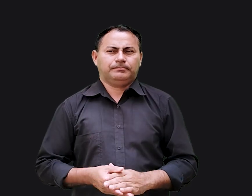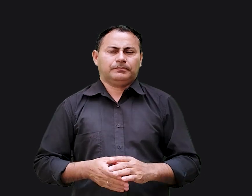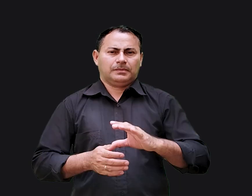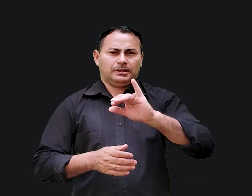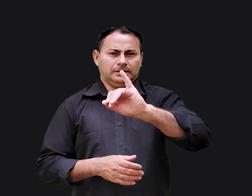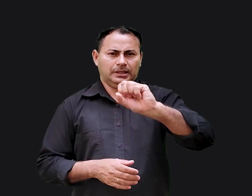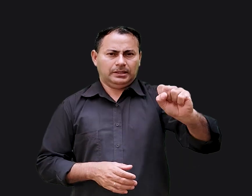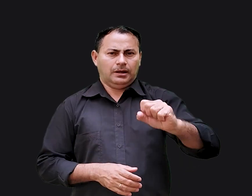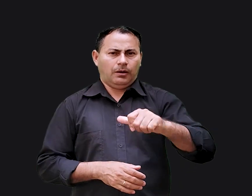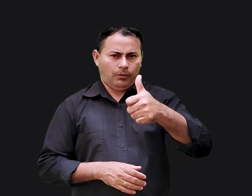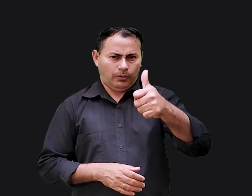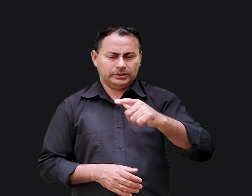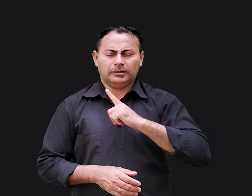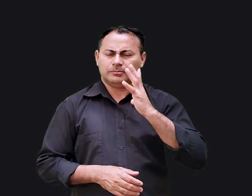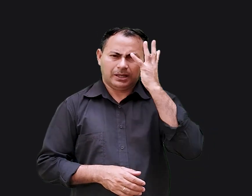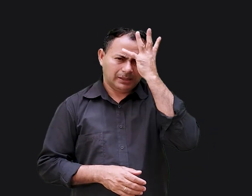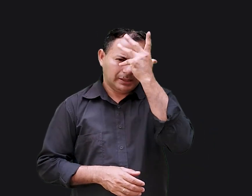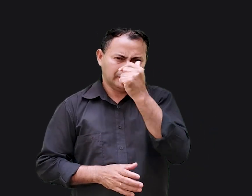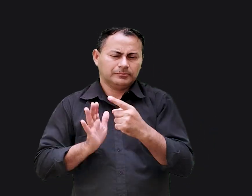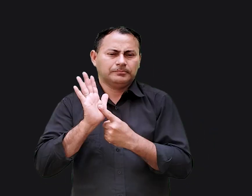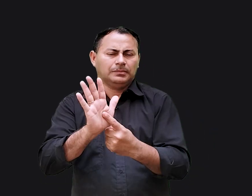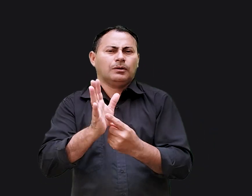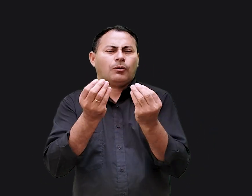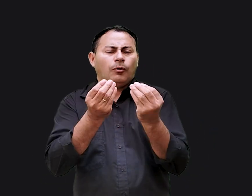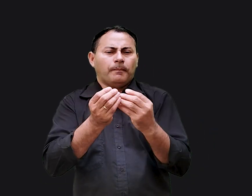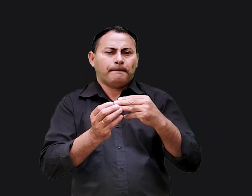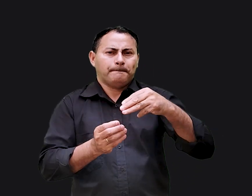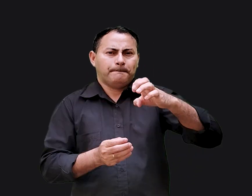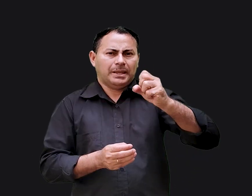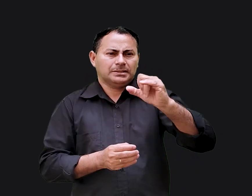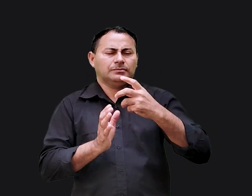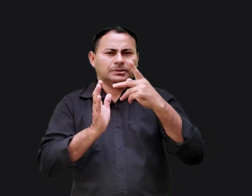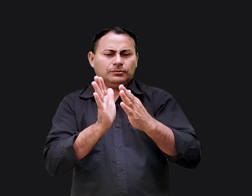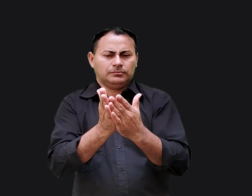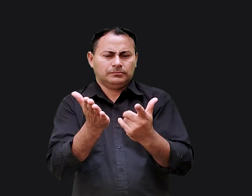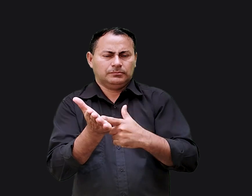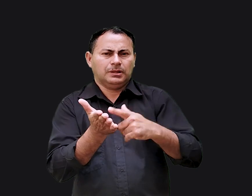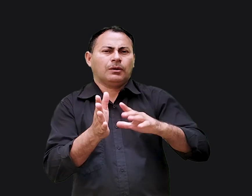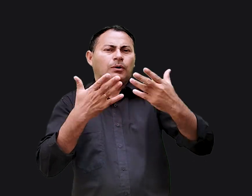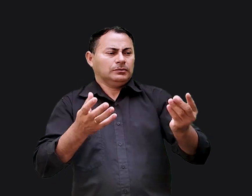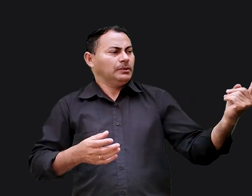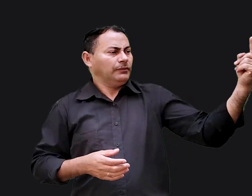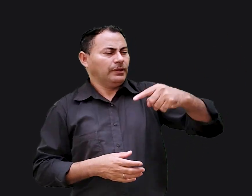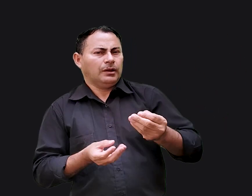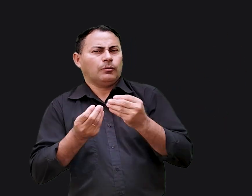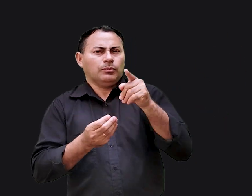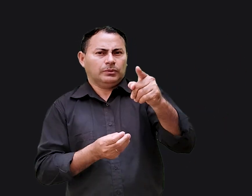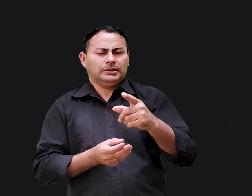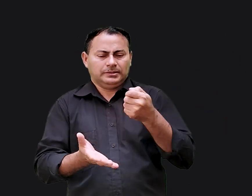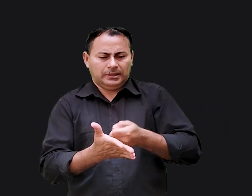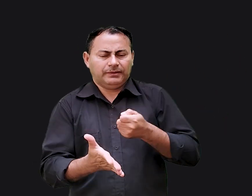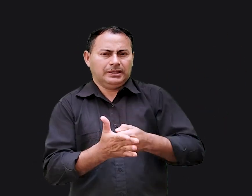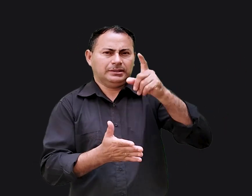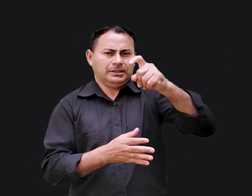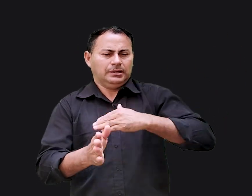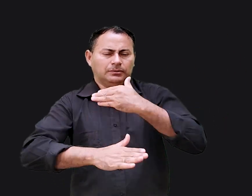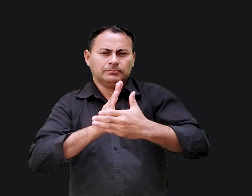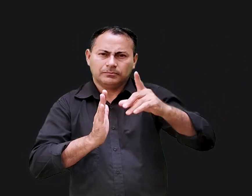Em Isaías 11, temos uma linda ilustração de como o Messias será em seu Espírito quando ele vier e como você deveria ser todo dia, o